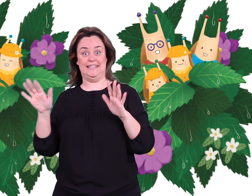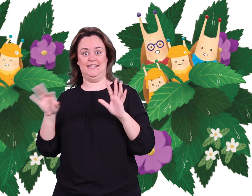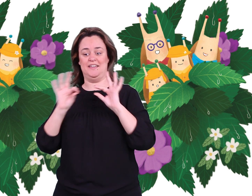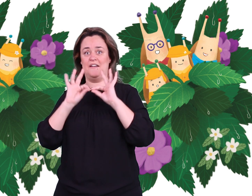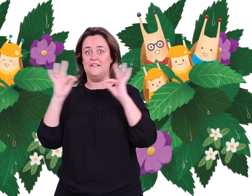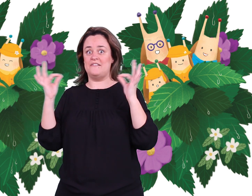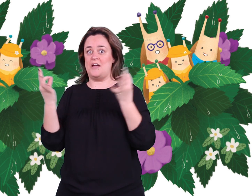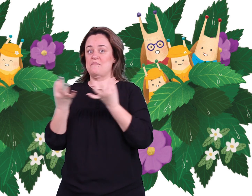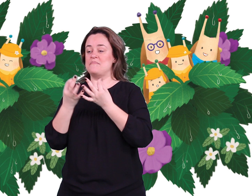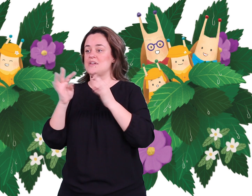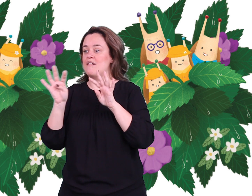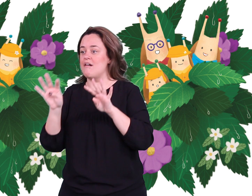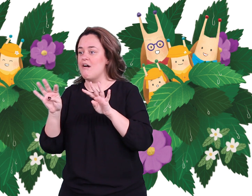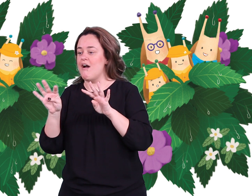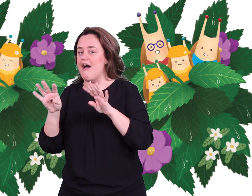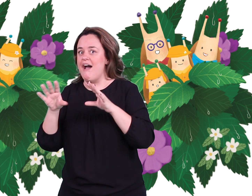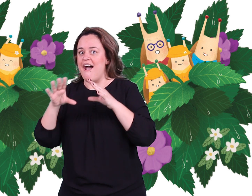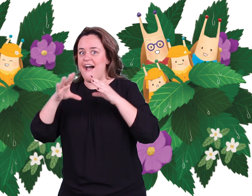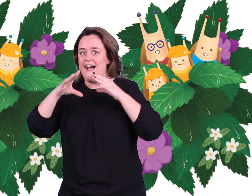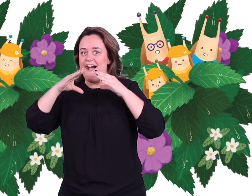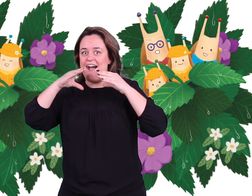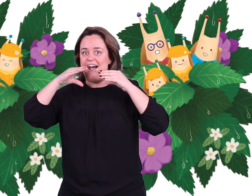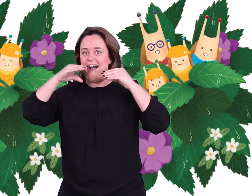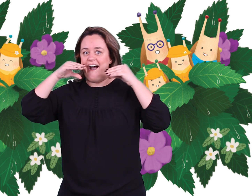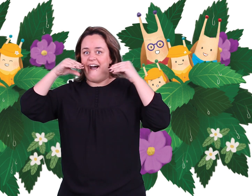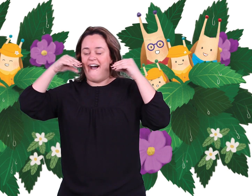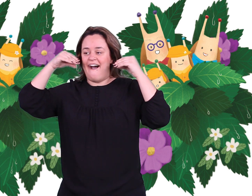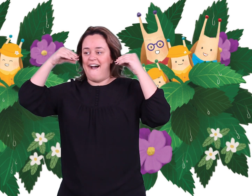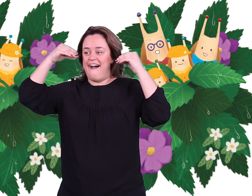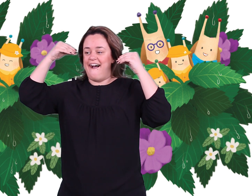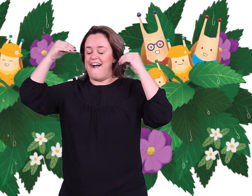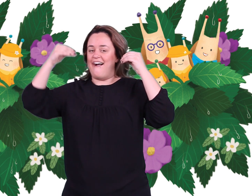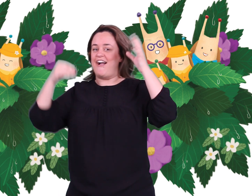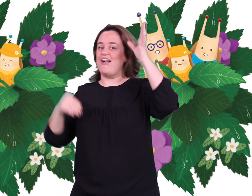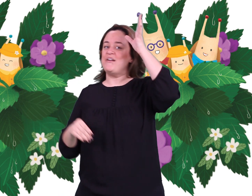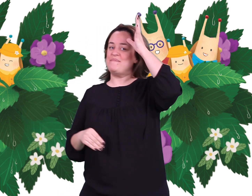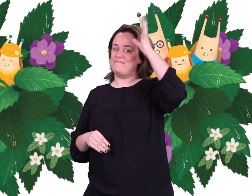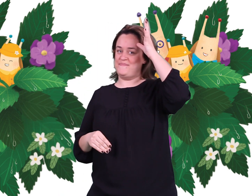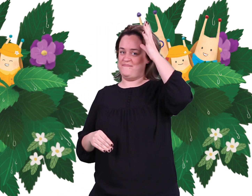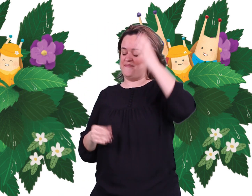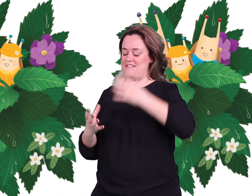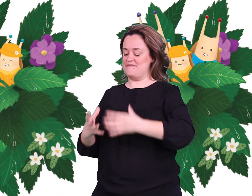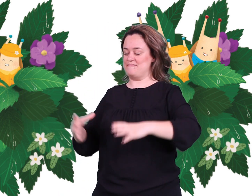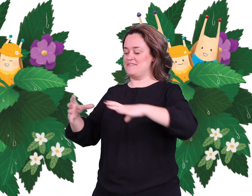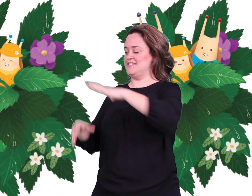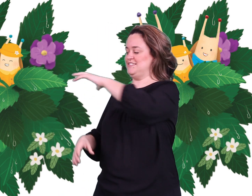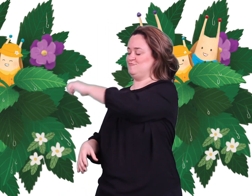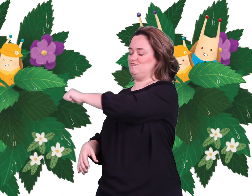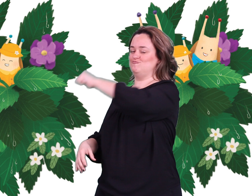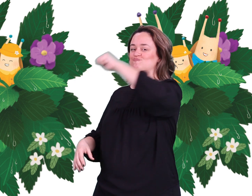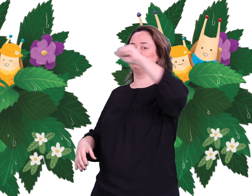découvert, toute la famille escargot retrouve le sourire et